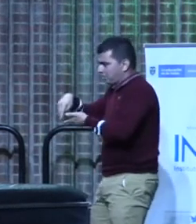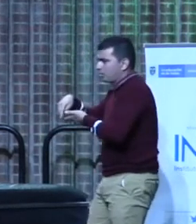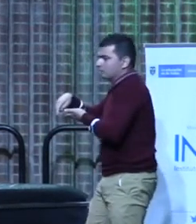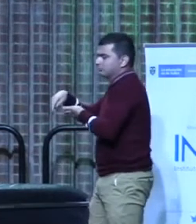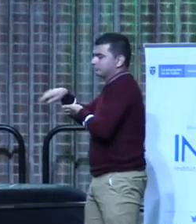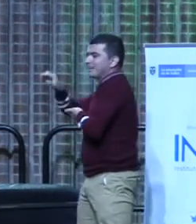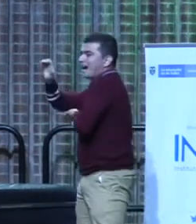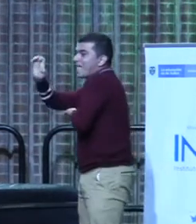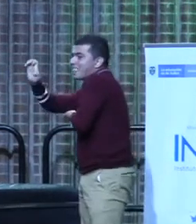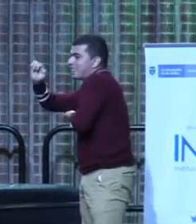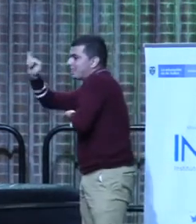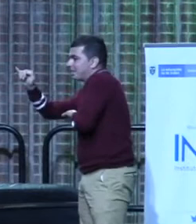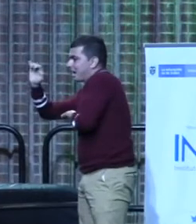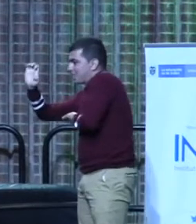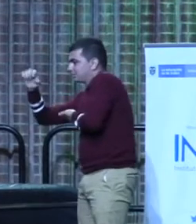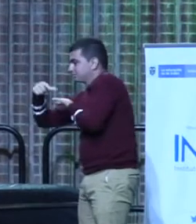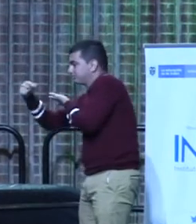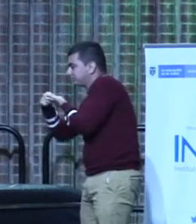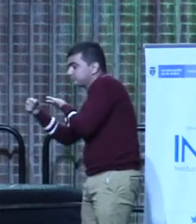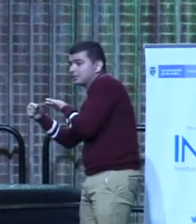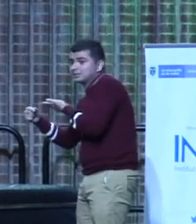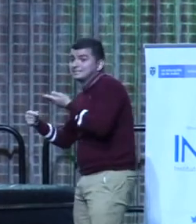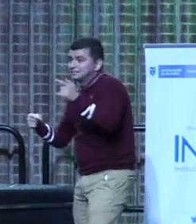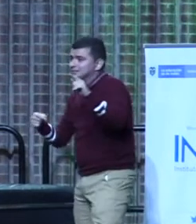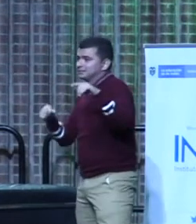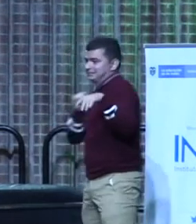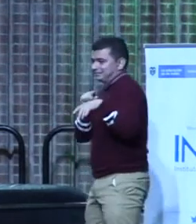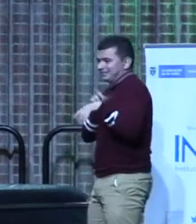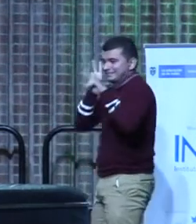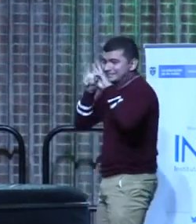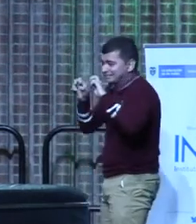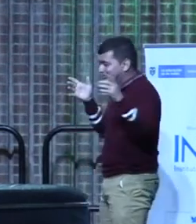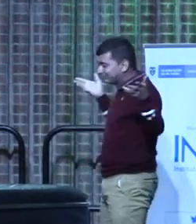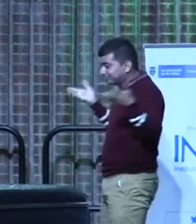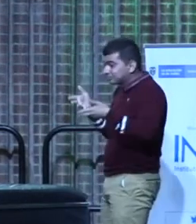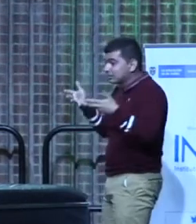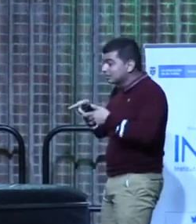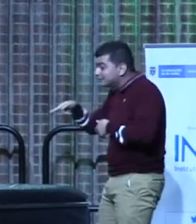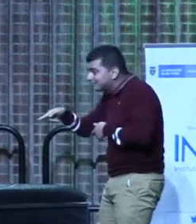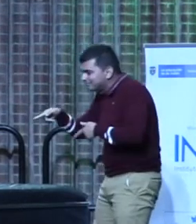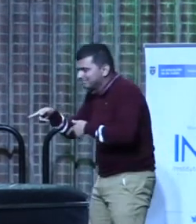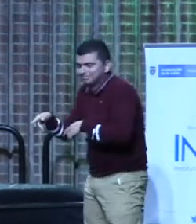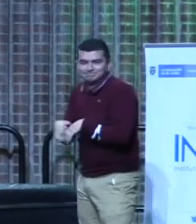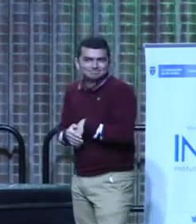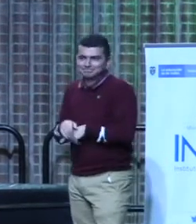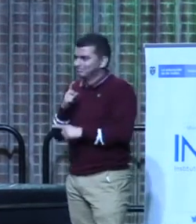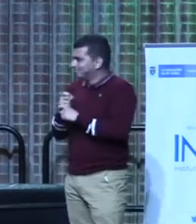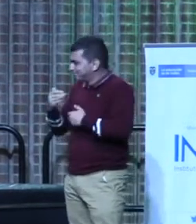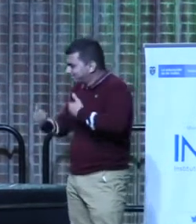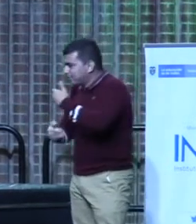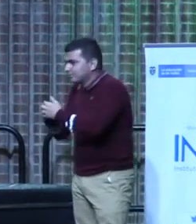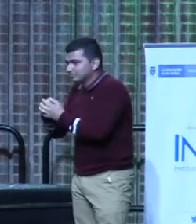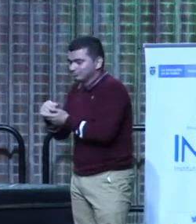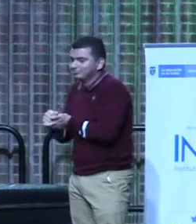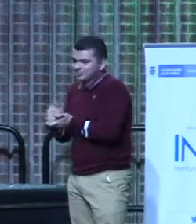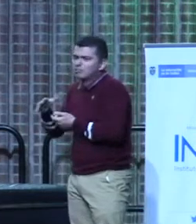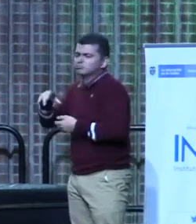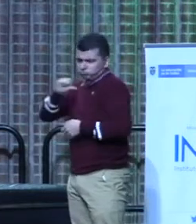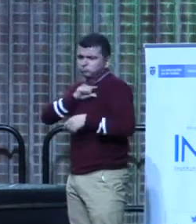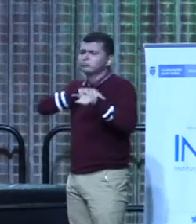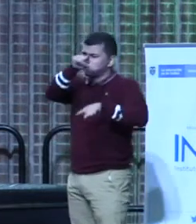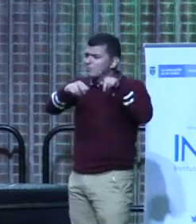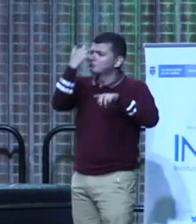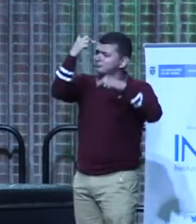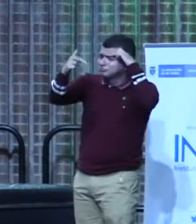cómo poder incidir en ella, en su proceso, ¿sí? Entonces teníamos los ejes, teníamos estas investigaciones también del INSOR,